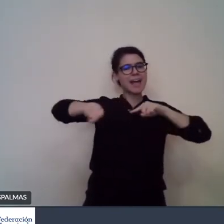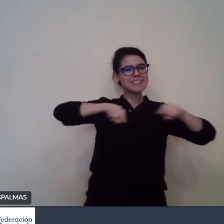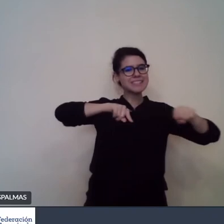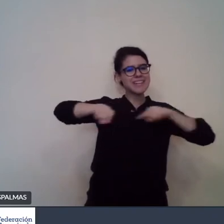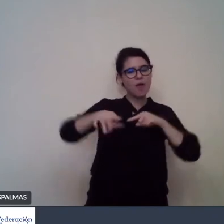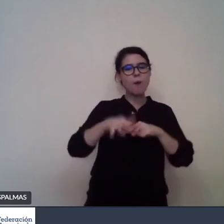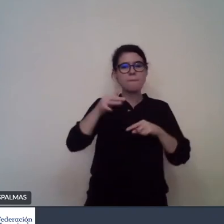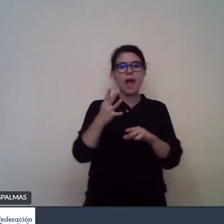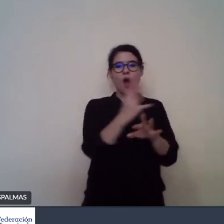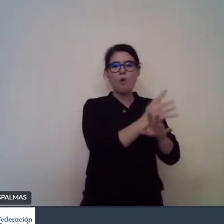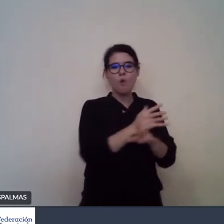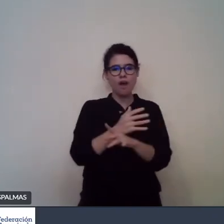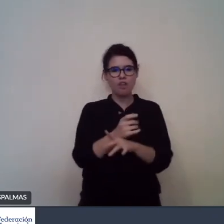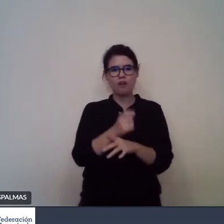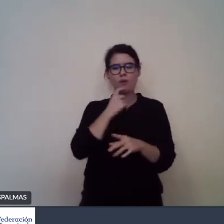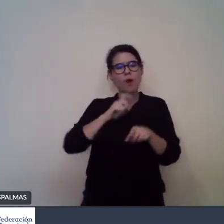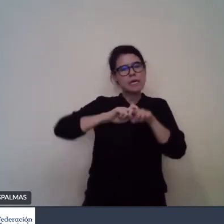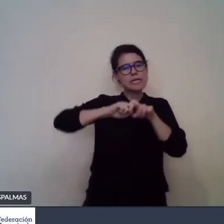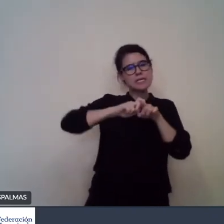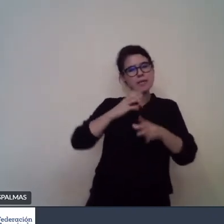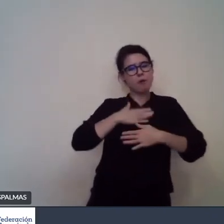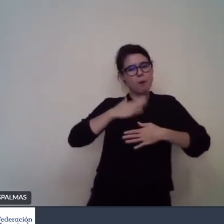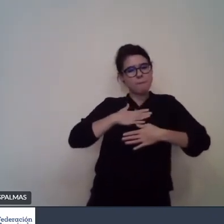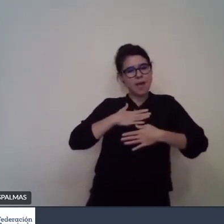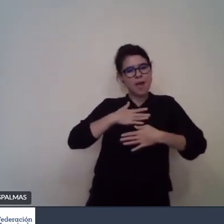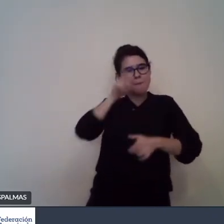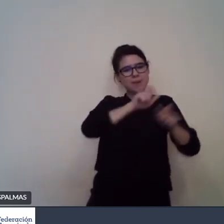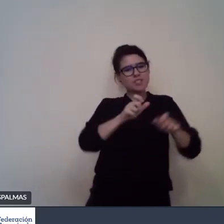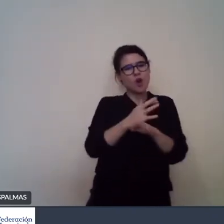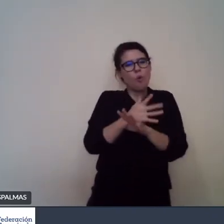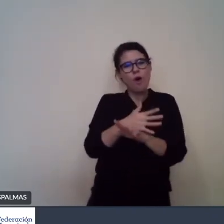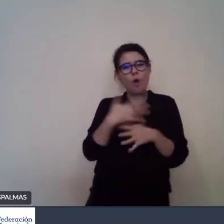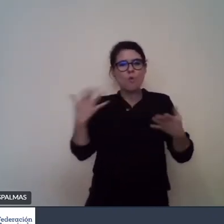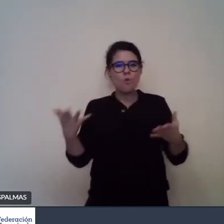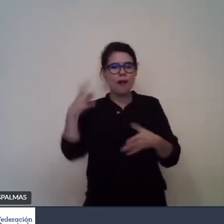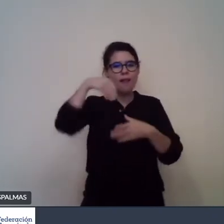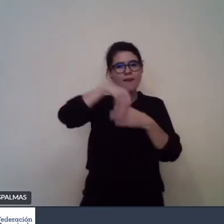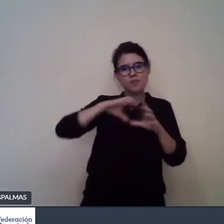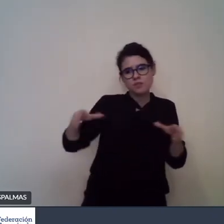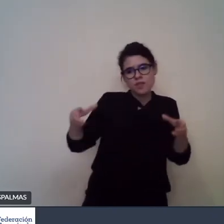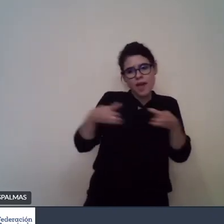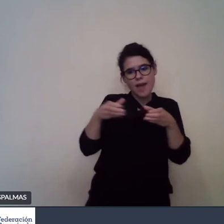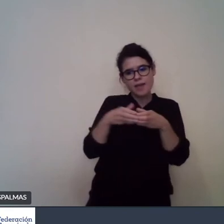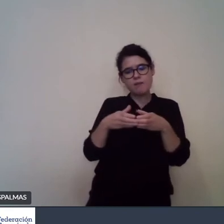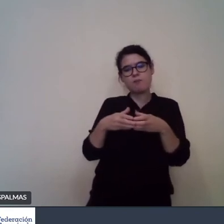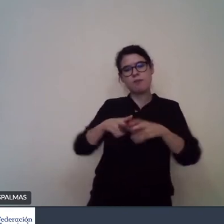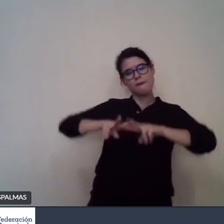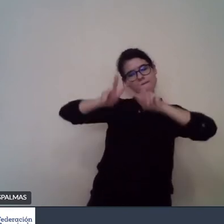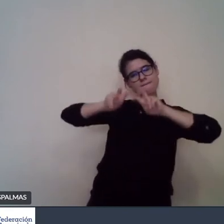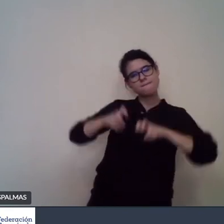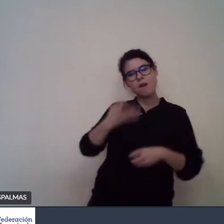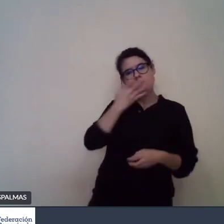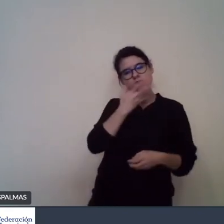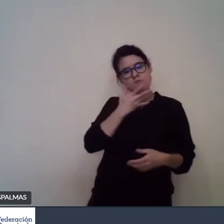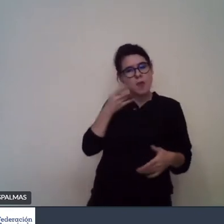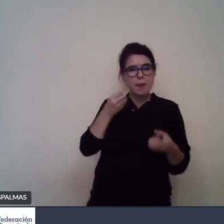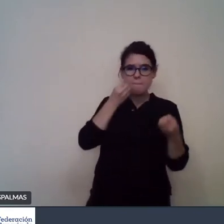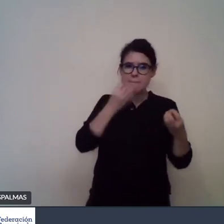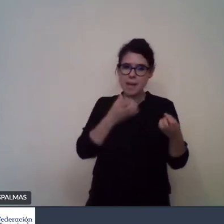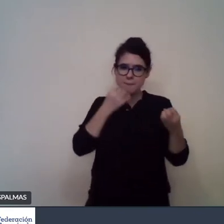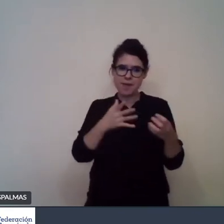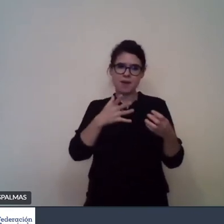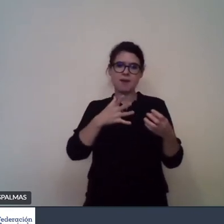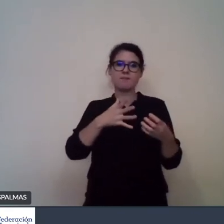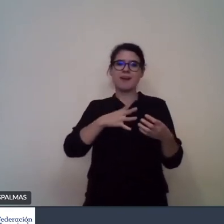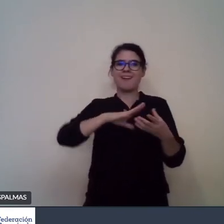qué tipo de jugadores y qué tipo de personal tienen en sus plantillas. Entiendo que es importante y de hecho me parece